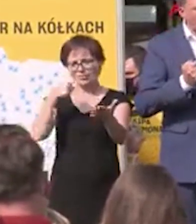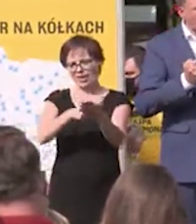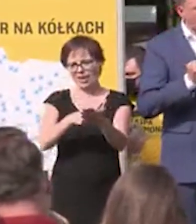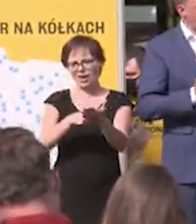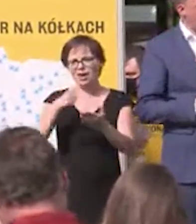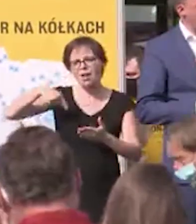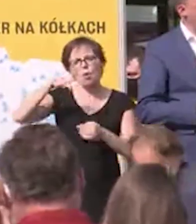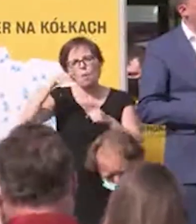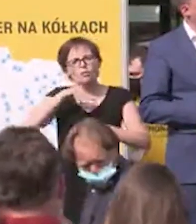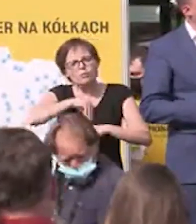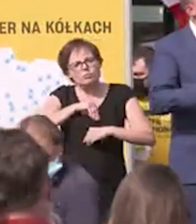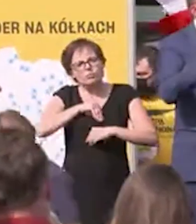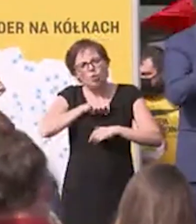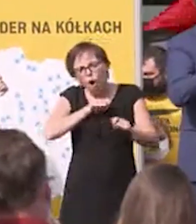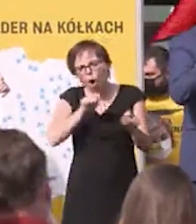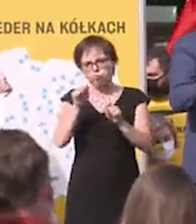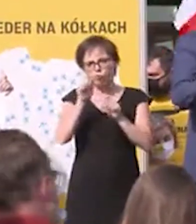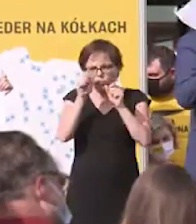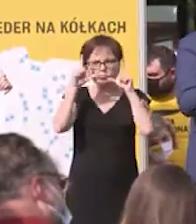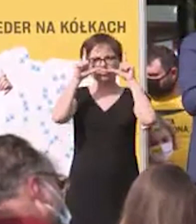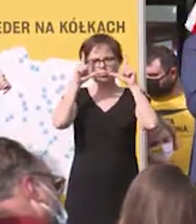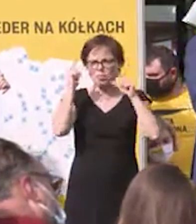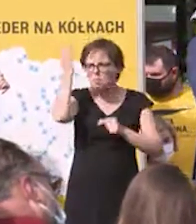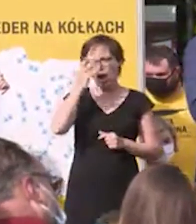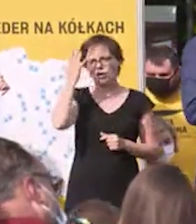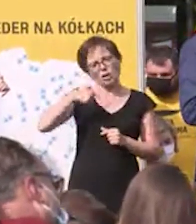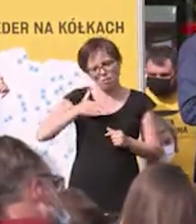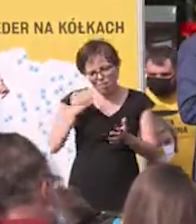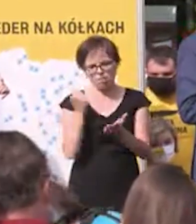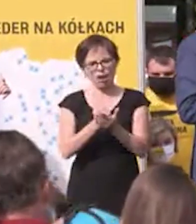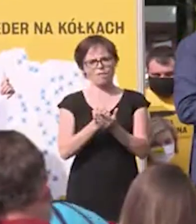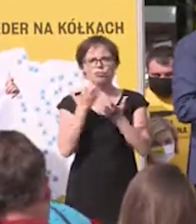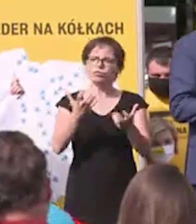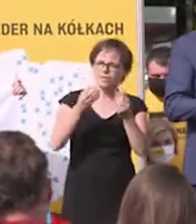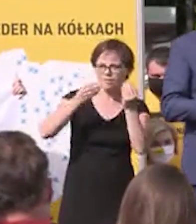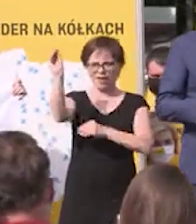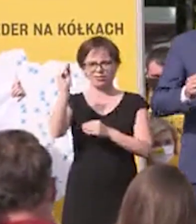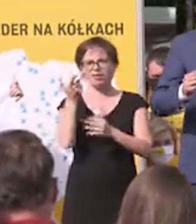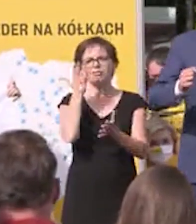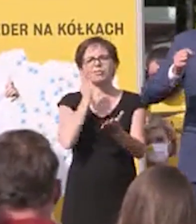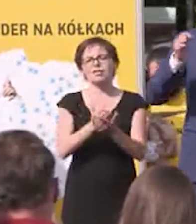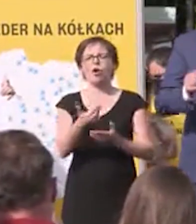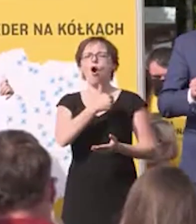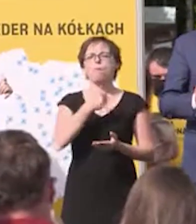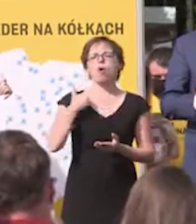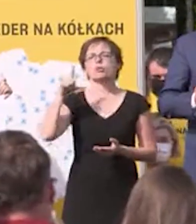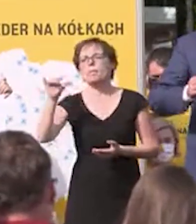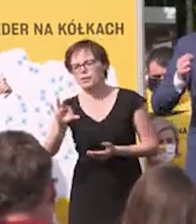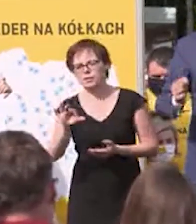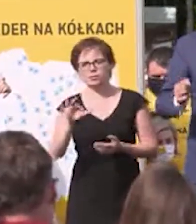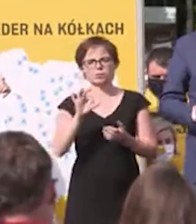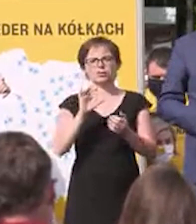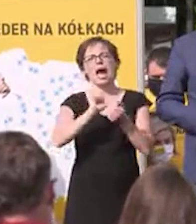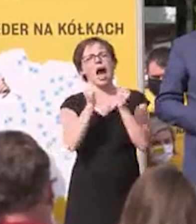obudzili w sobie marzenia. Bo mamy prawo chcieć czegoś więcej niż tylko Polska PiSu